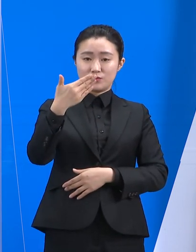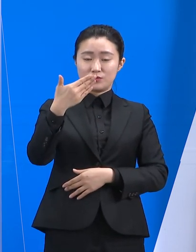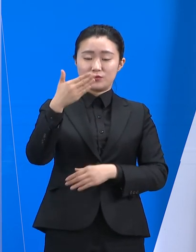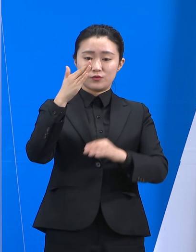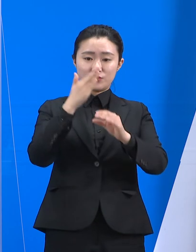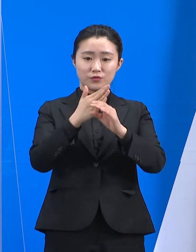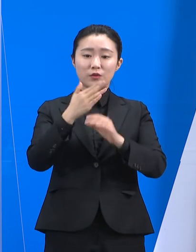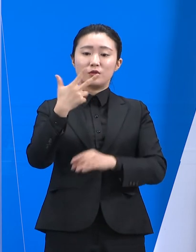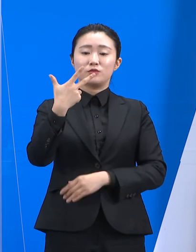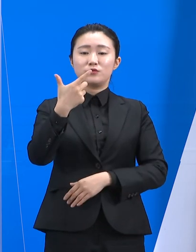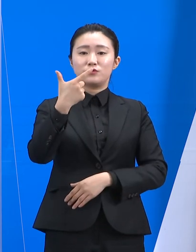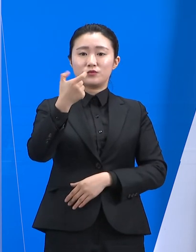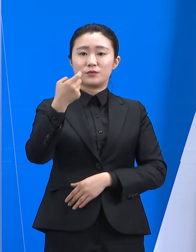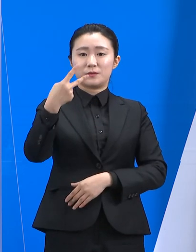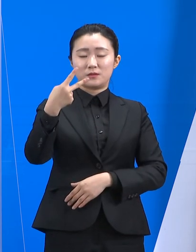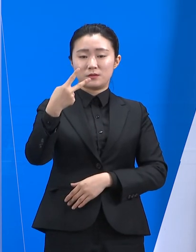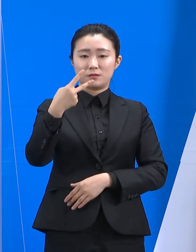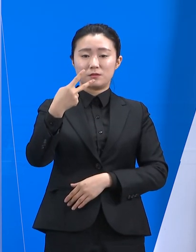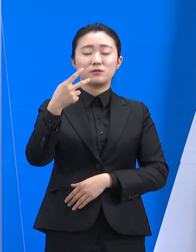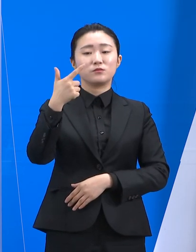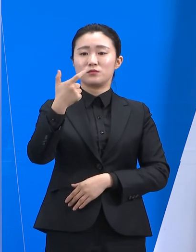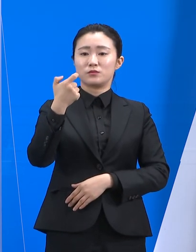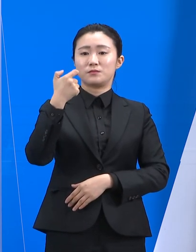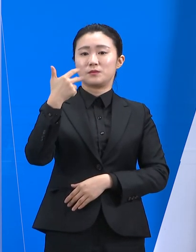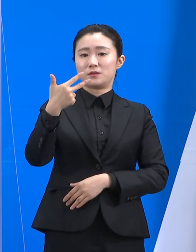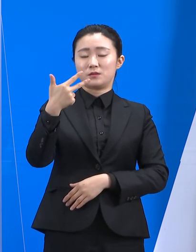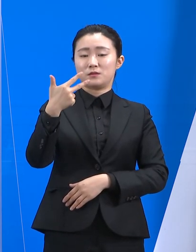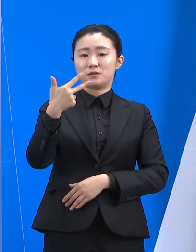있습니다. 현재 가동률은